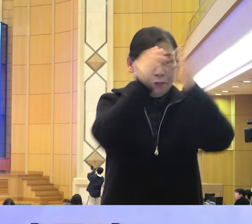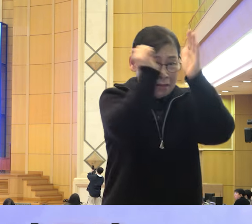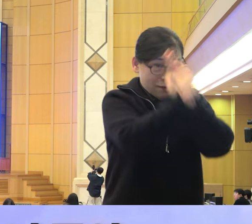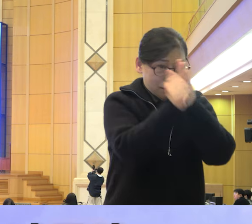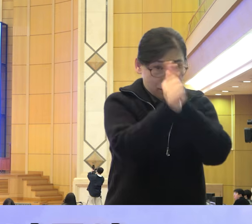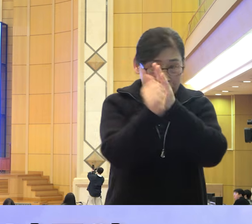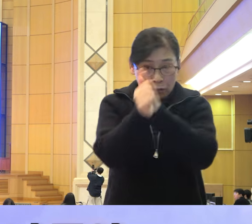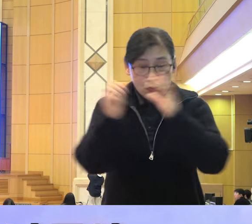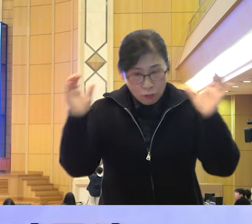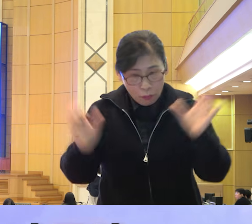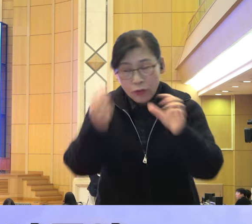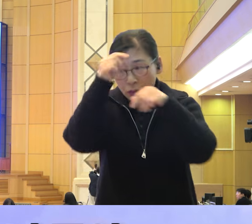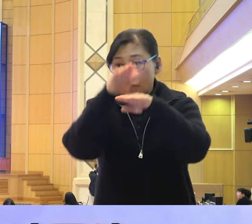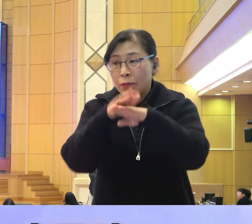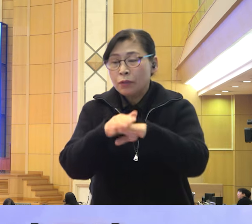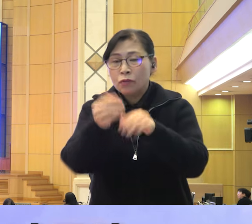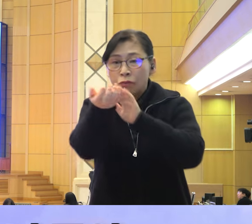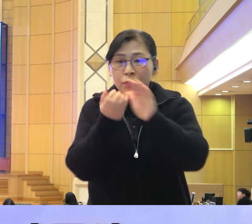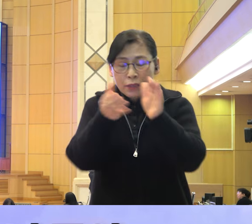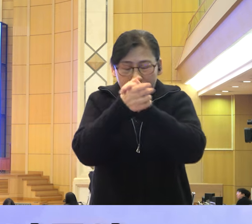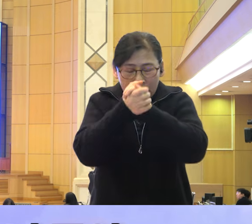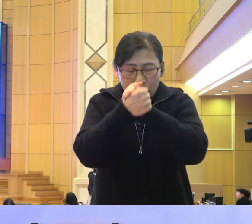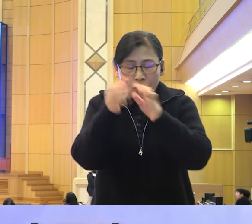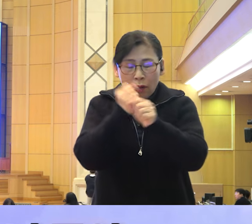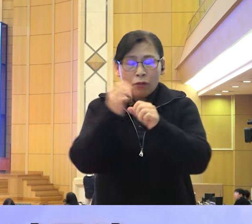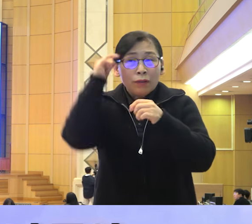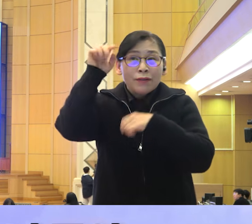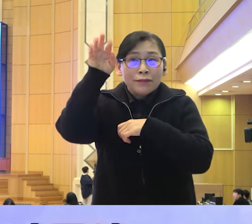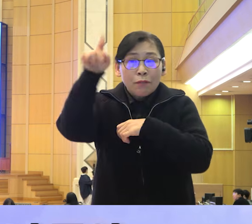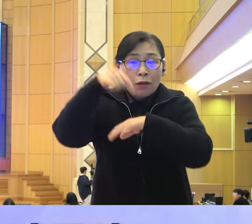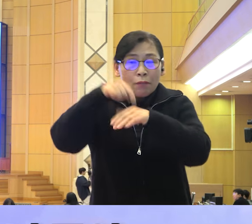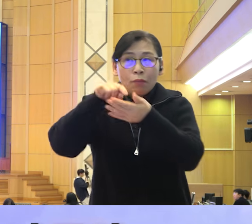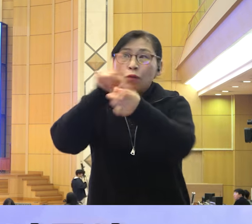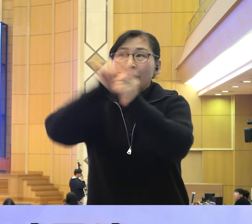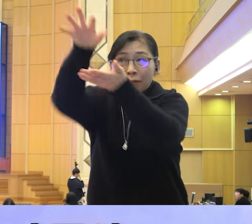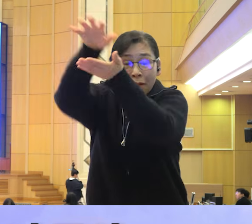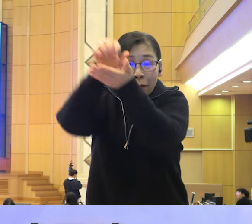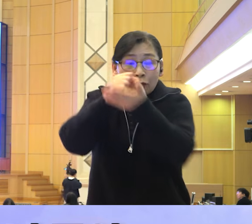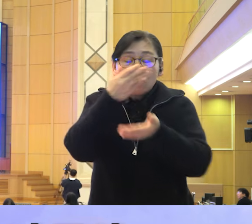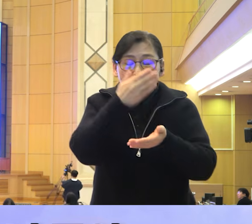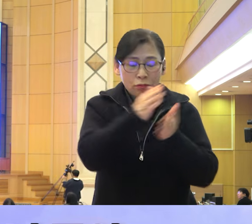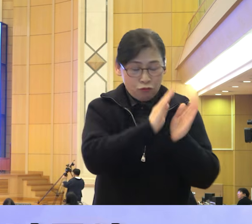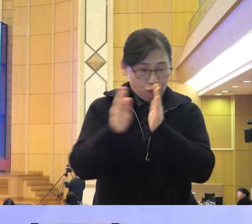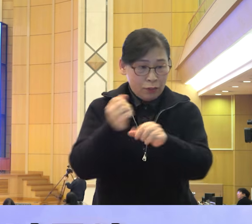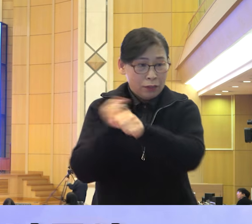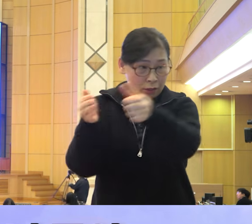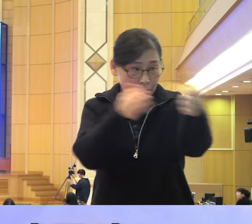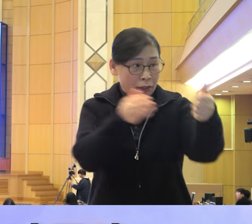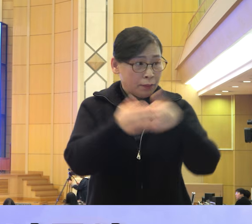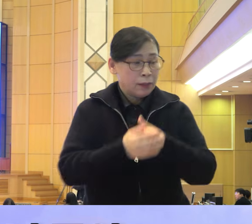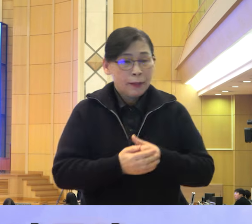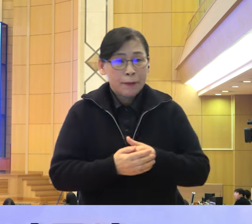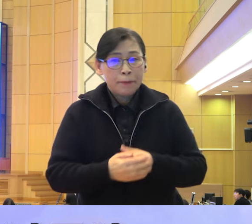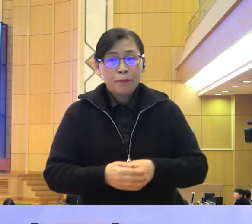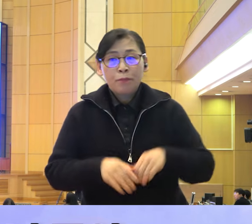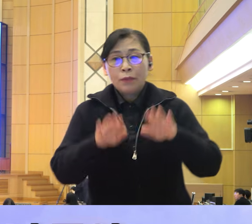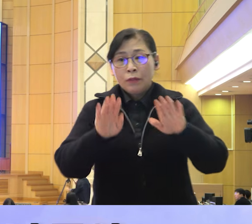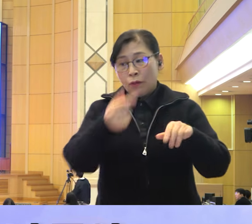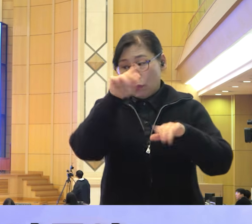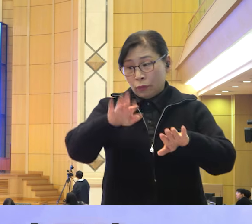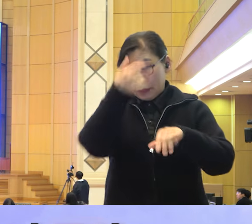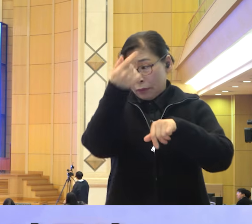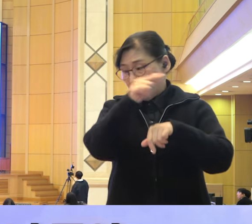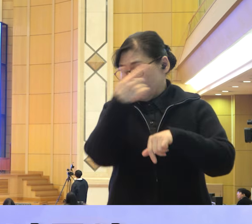대신방이 되도록 기도하면서 준비하고 대신방 예배를 드리길 바랍니다. 3부 예배